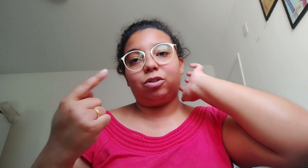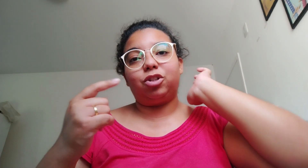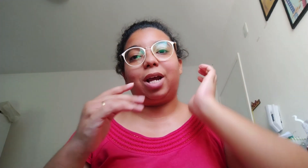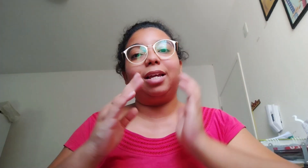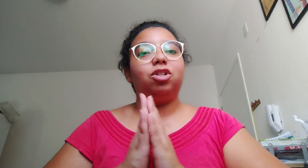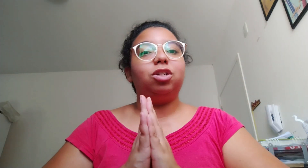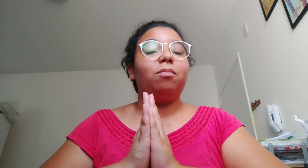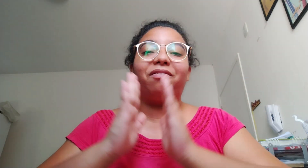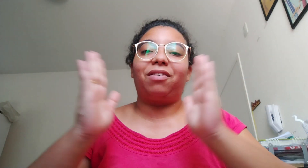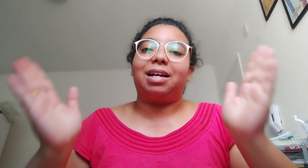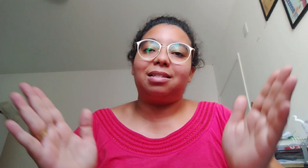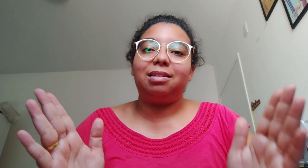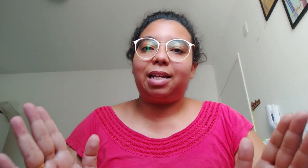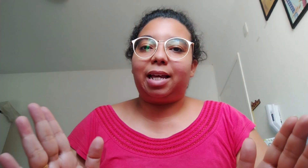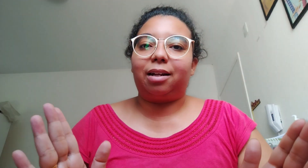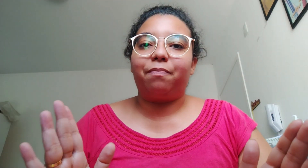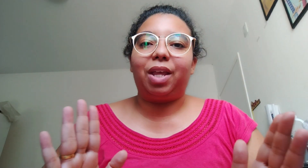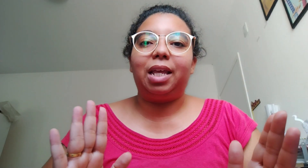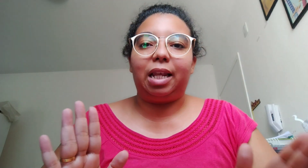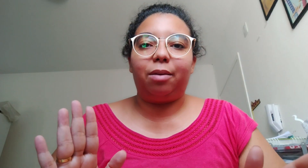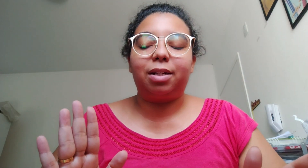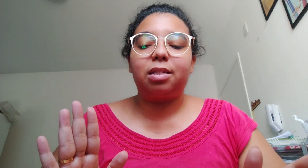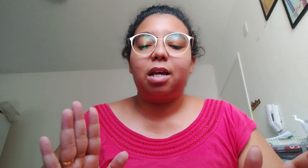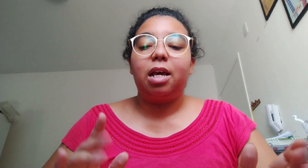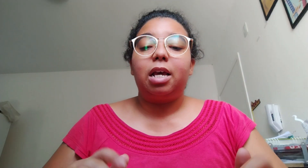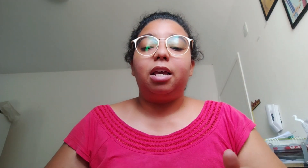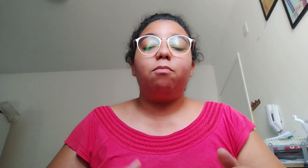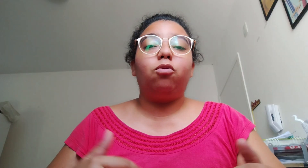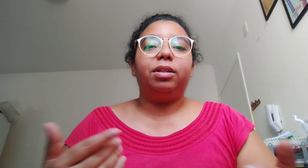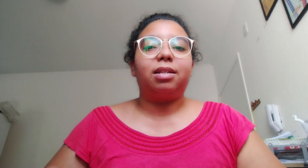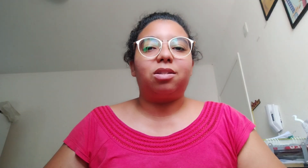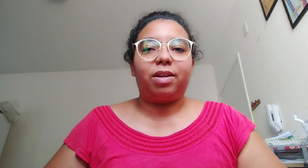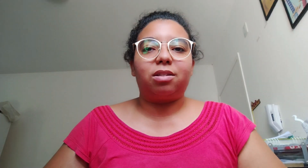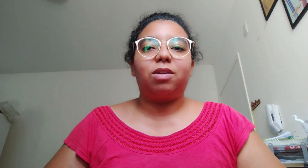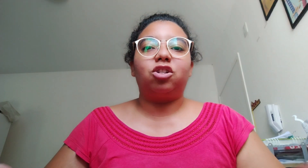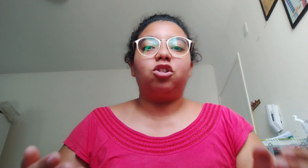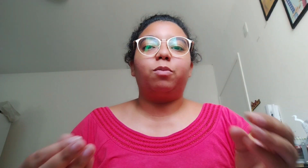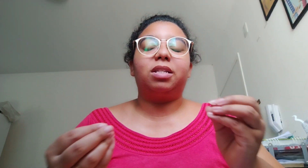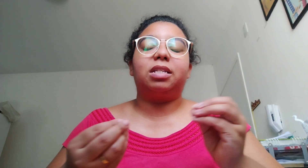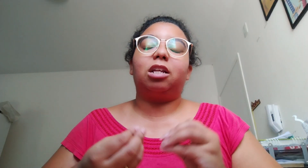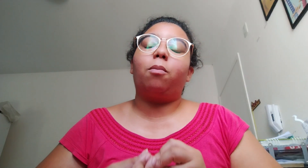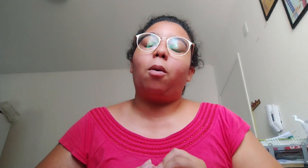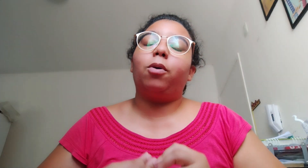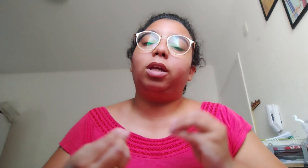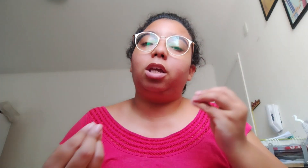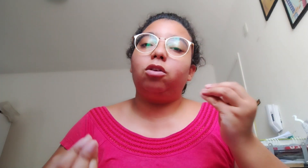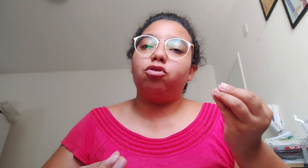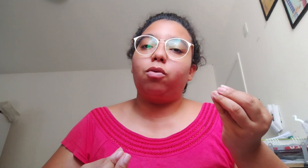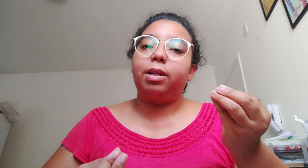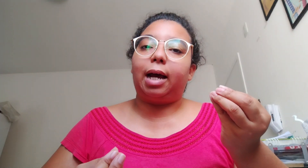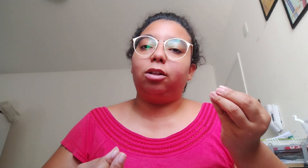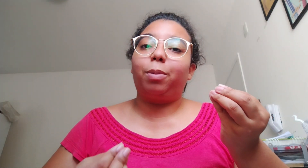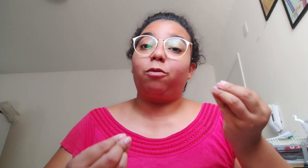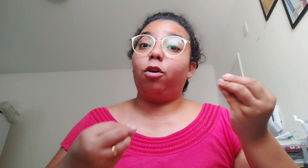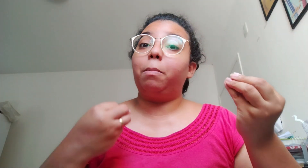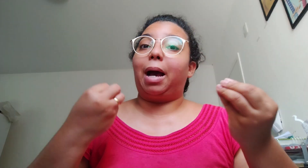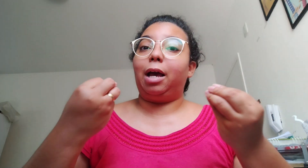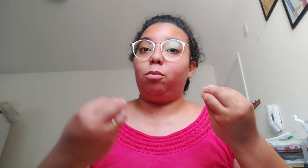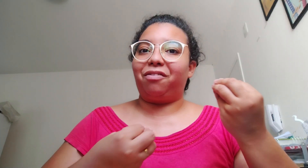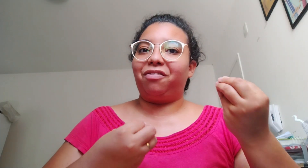já indica uma frase inteira em Libras. E muitas vezes a gente precisa tomar um pouquinho de cuidado para formar uma